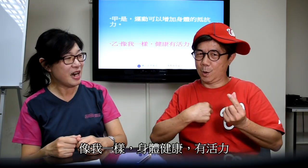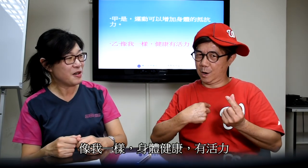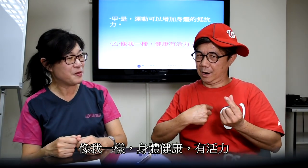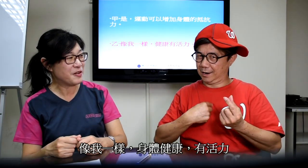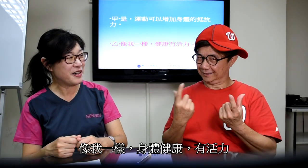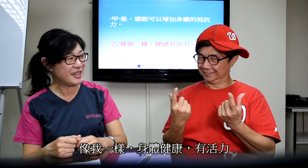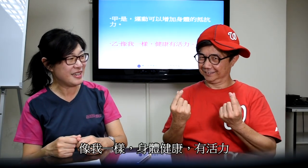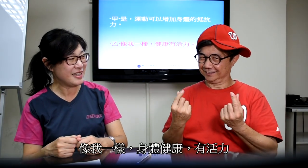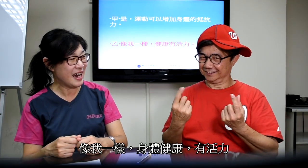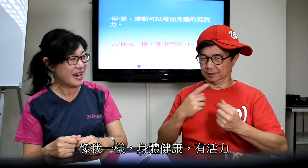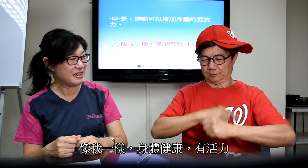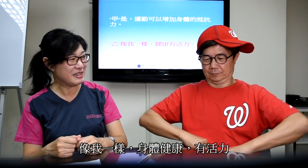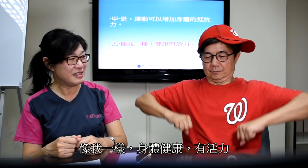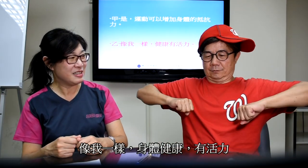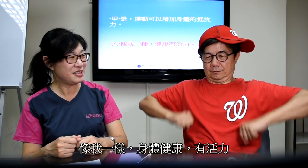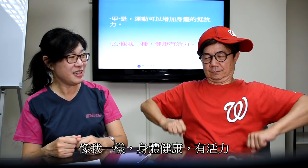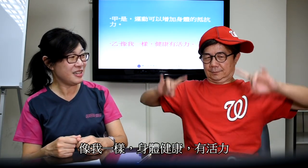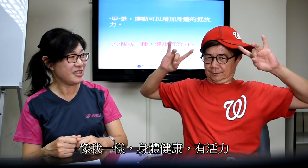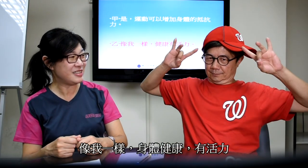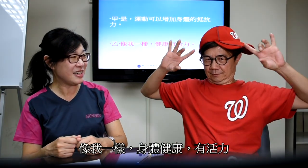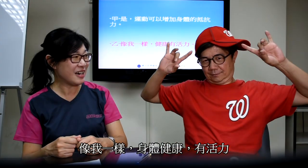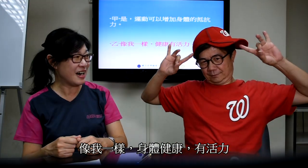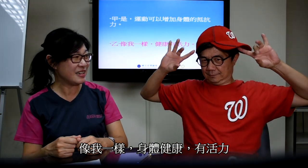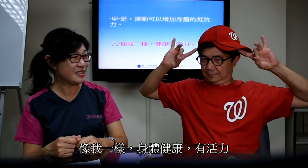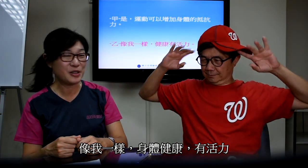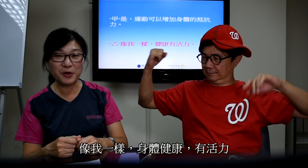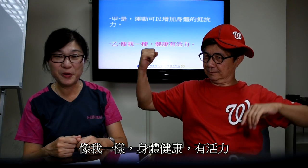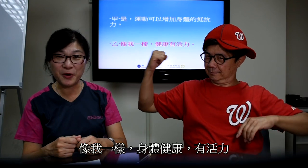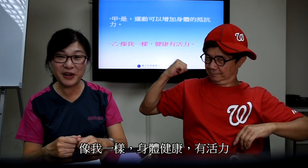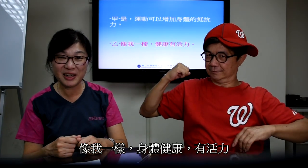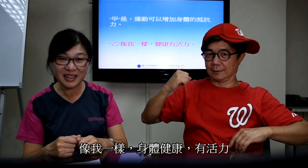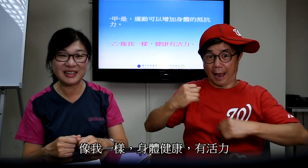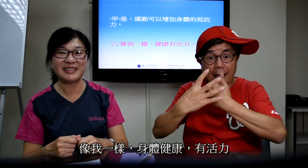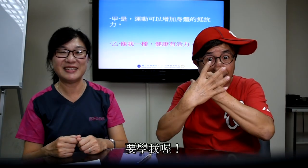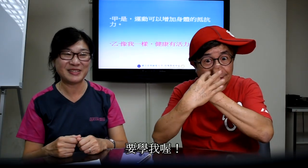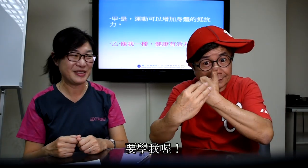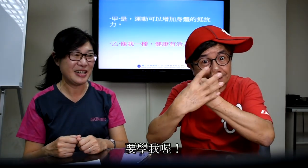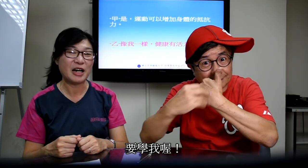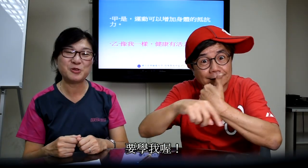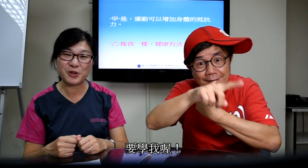像我一样身体健康有活力，要学